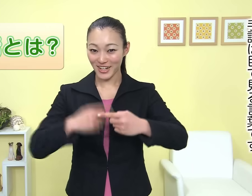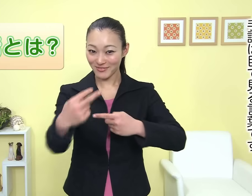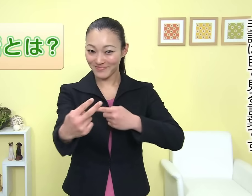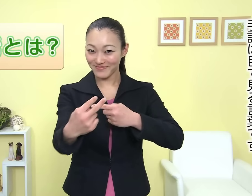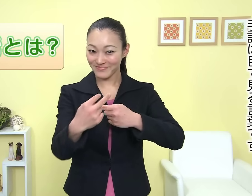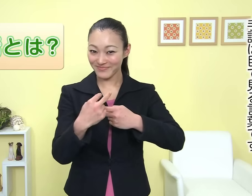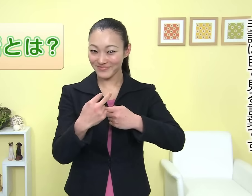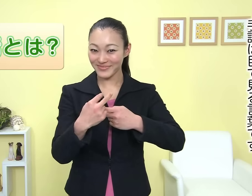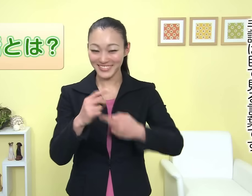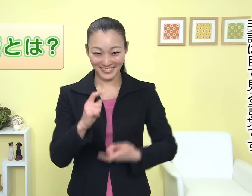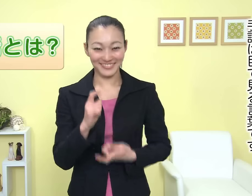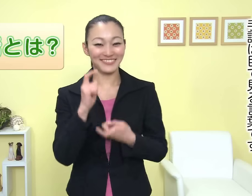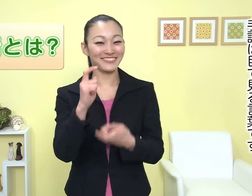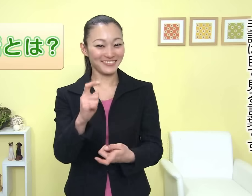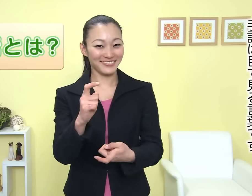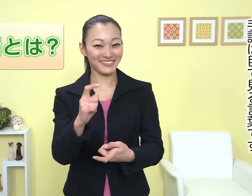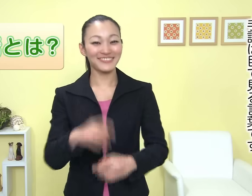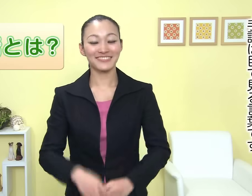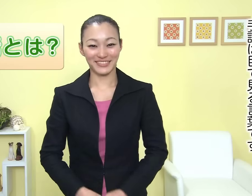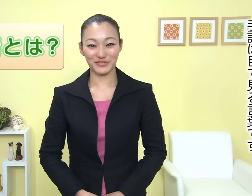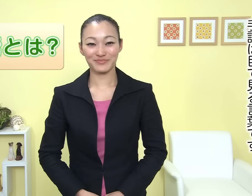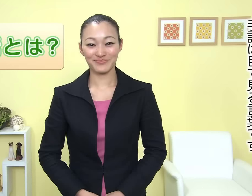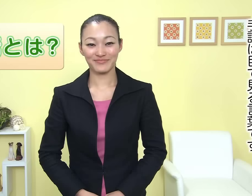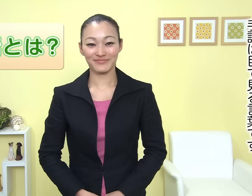手話は目で見る言葉です。